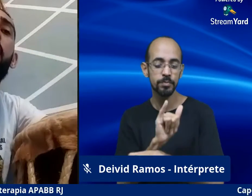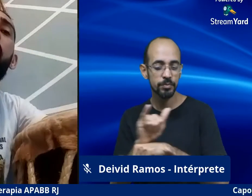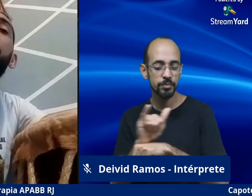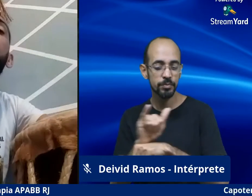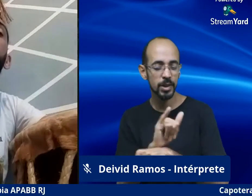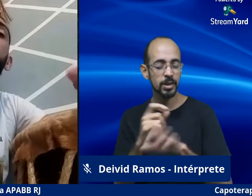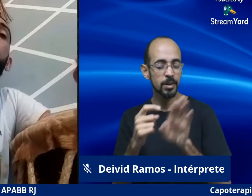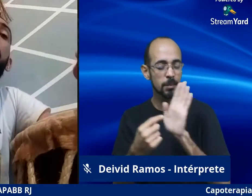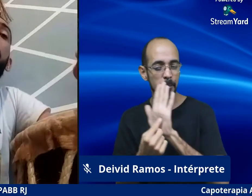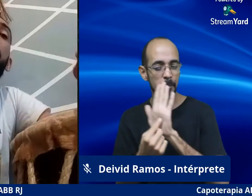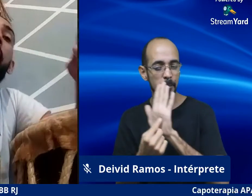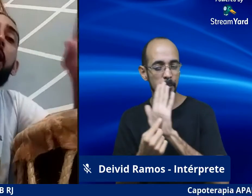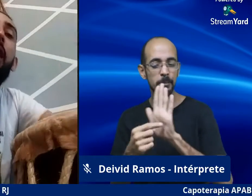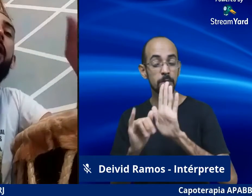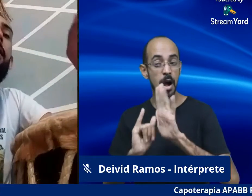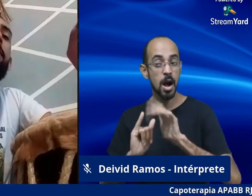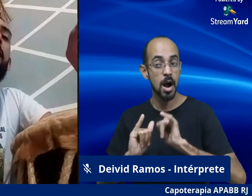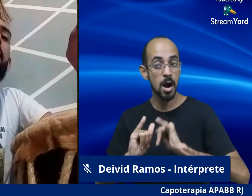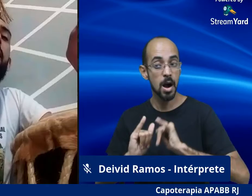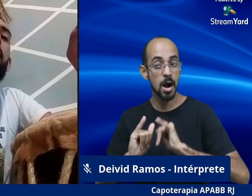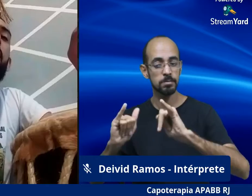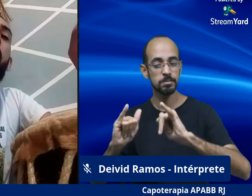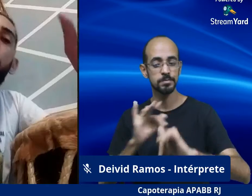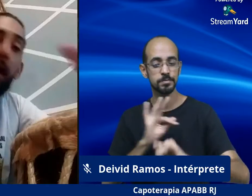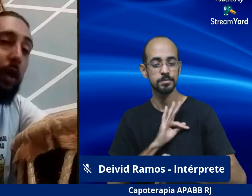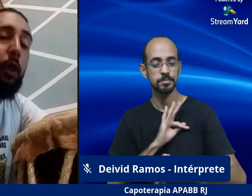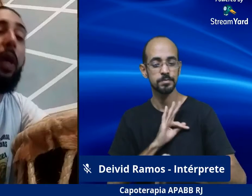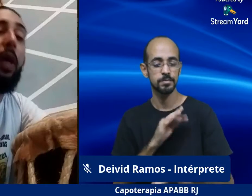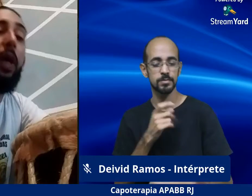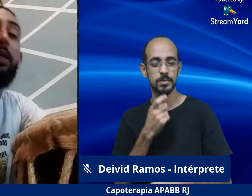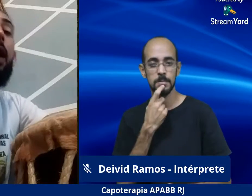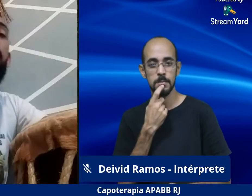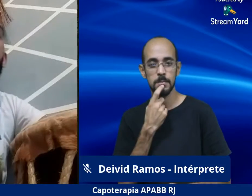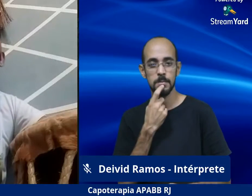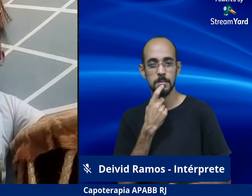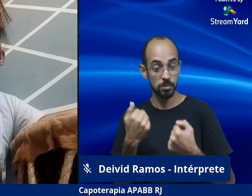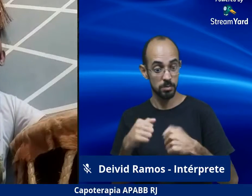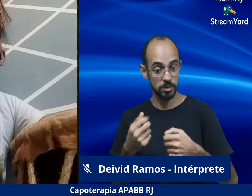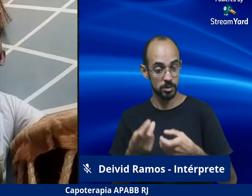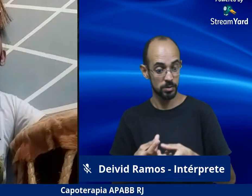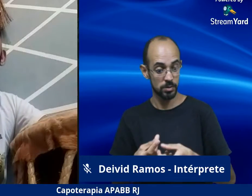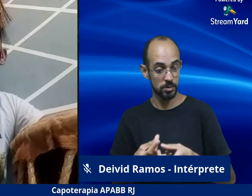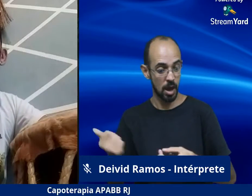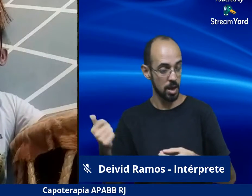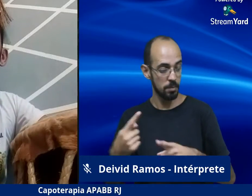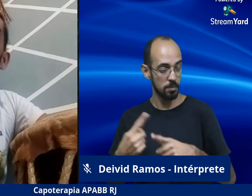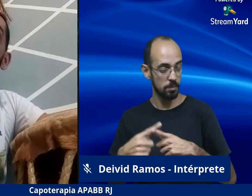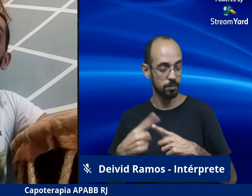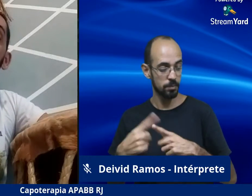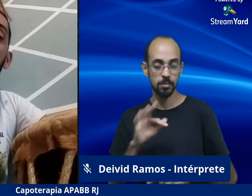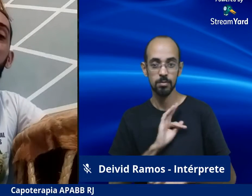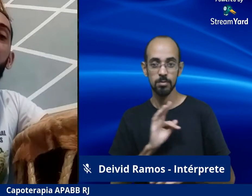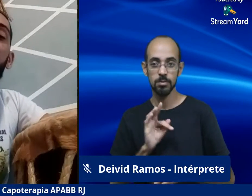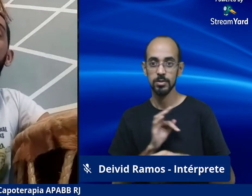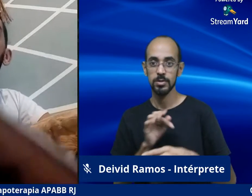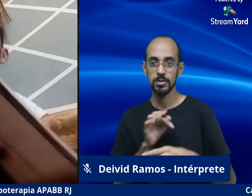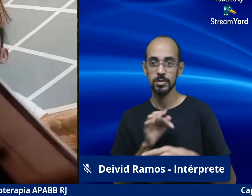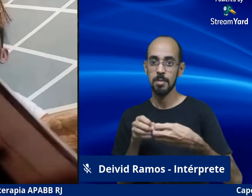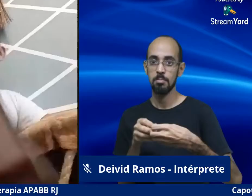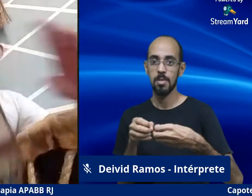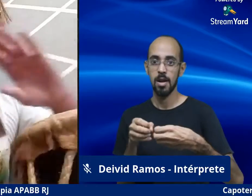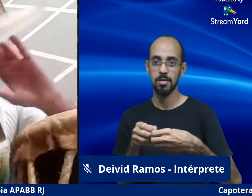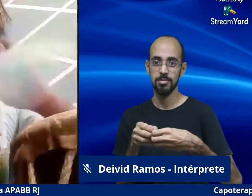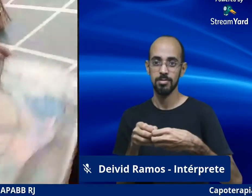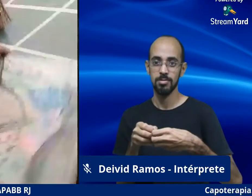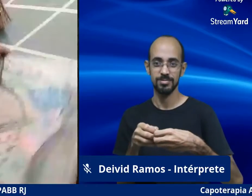toque que era feito para alertar. Ó, melhor dispersar a roda de capoeira, né? Então, aqui a